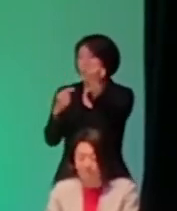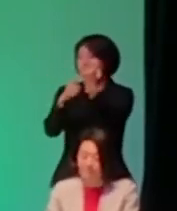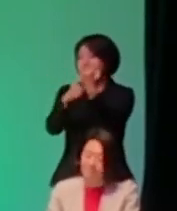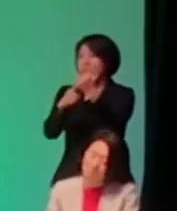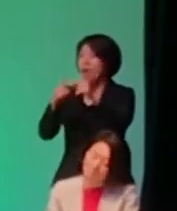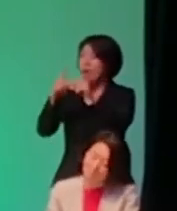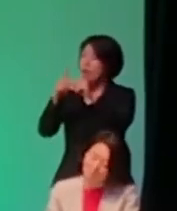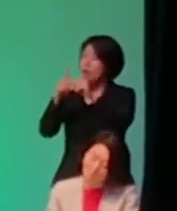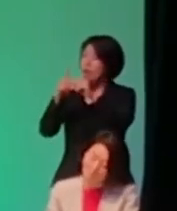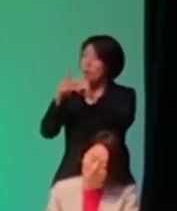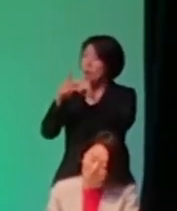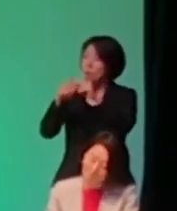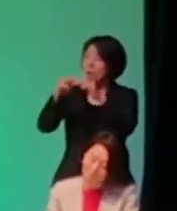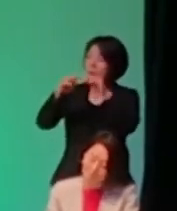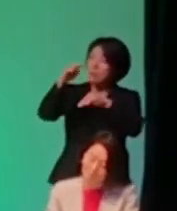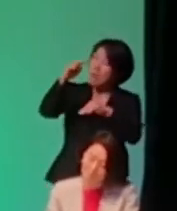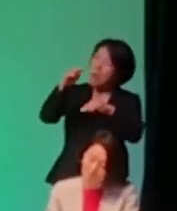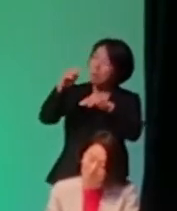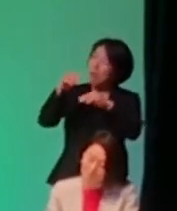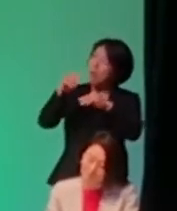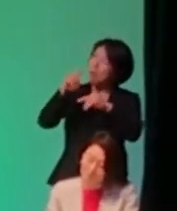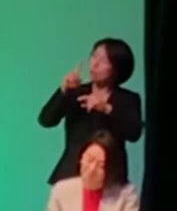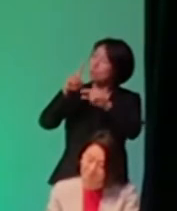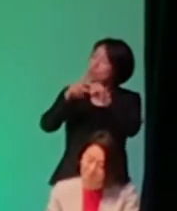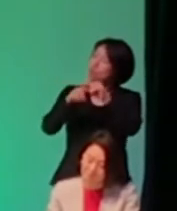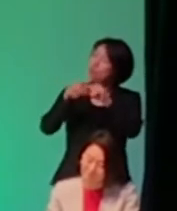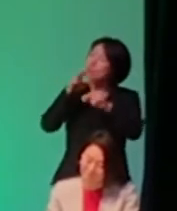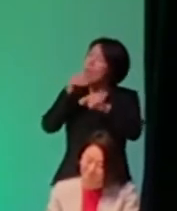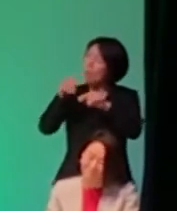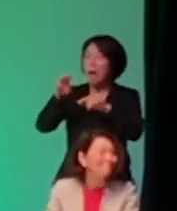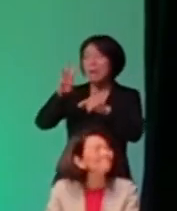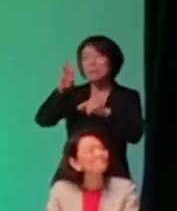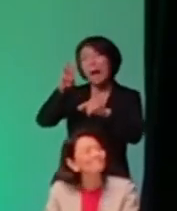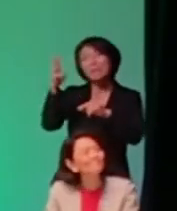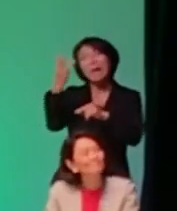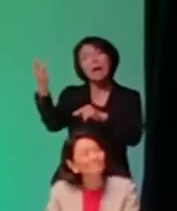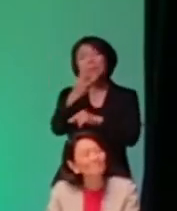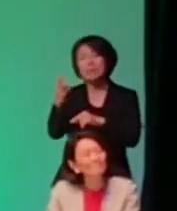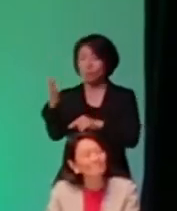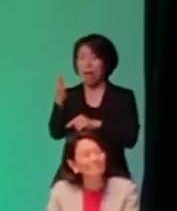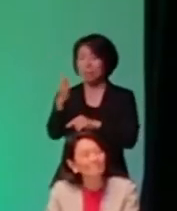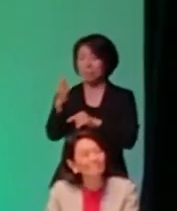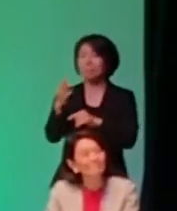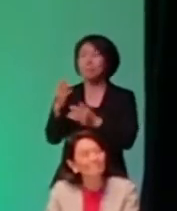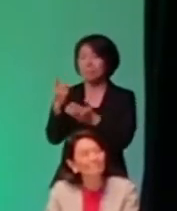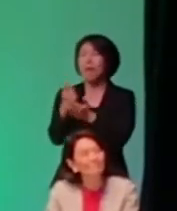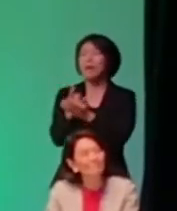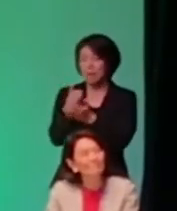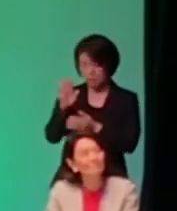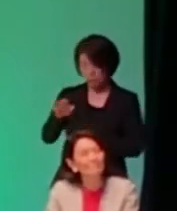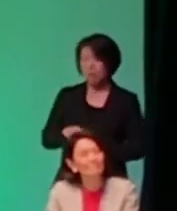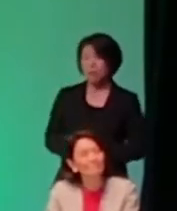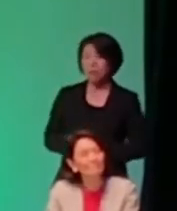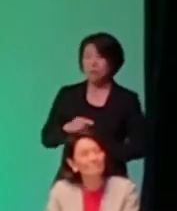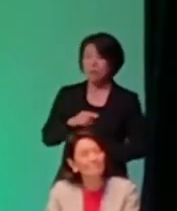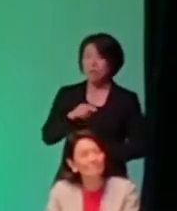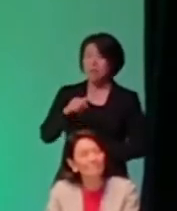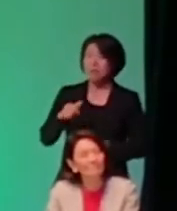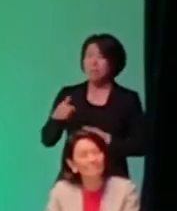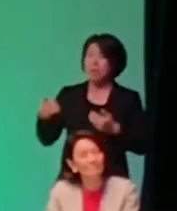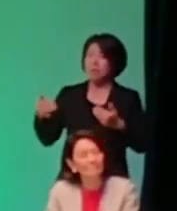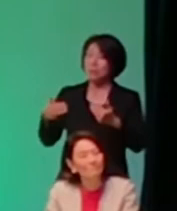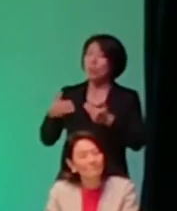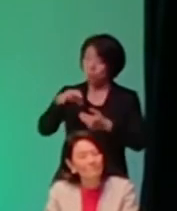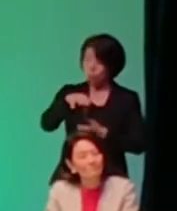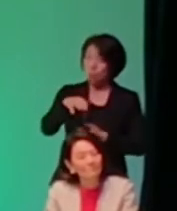10年以内に女性の先輩が3人しかいないっていう状態でした。それでいろんなところを配属